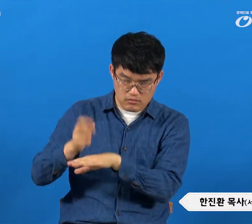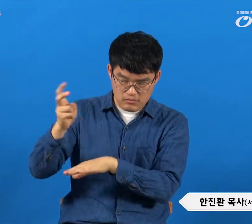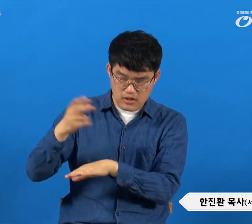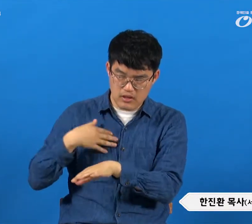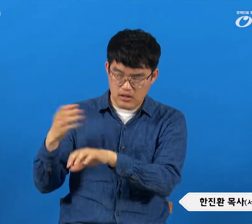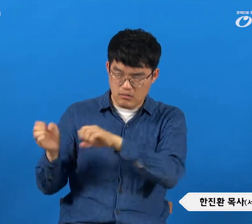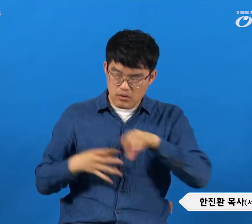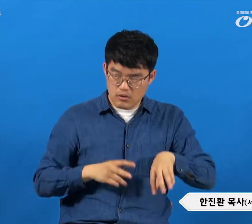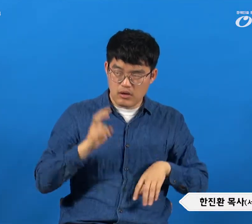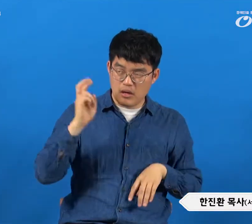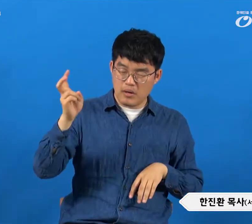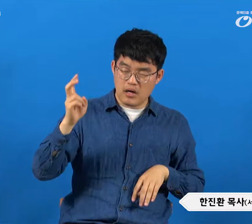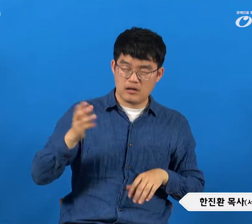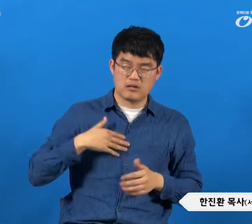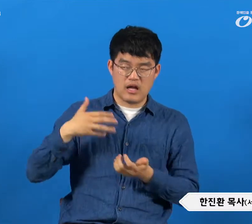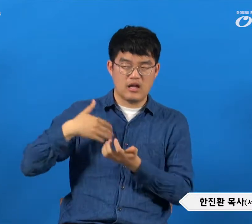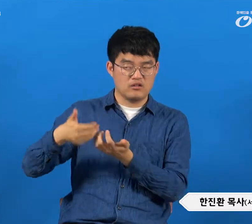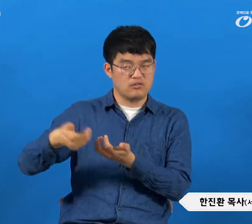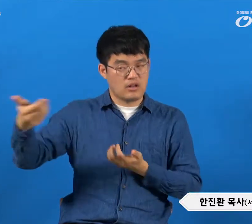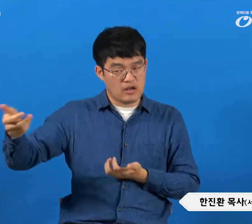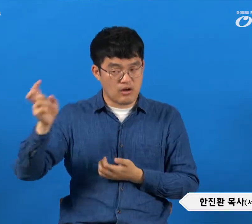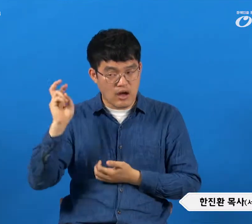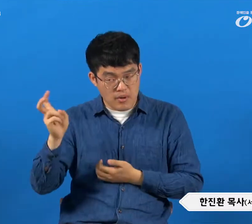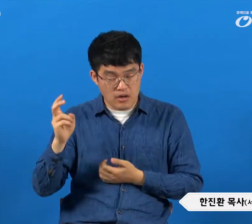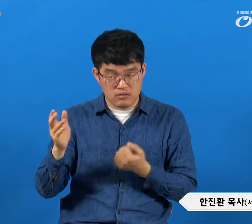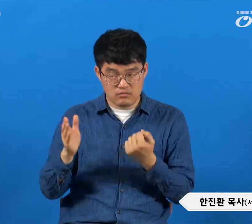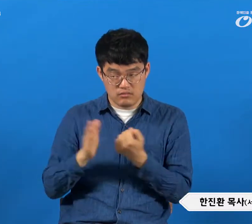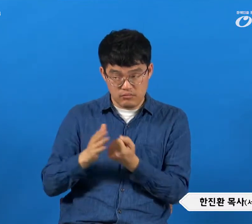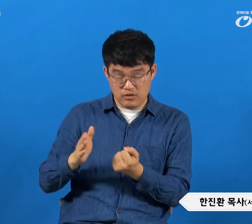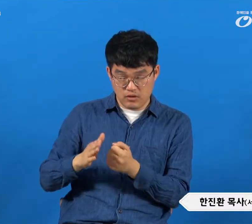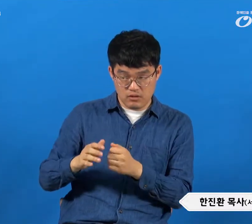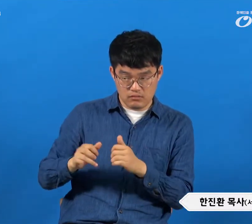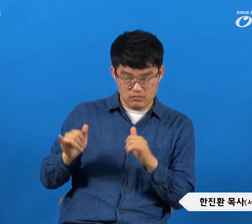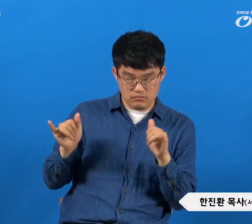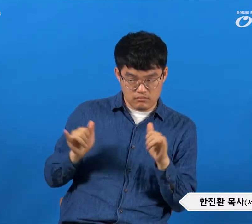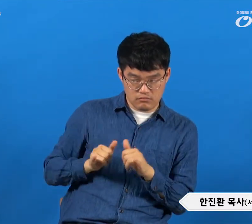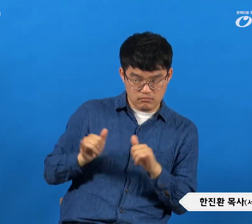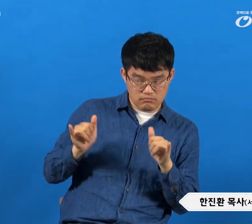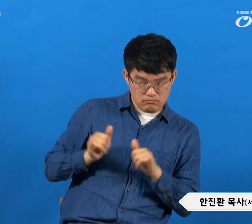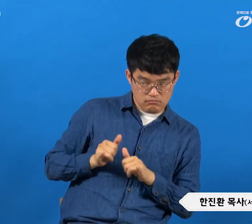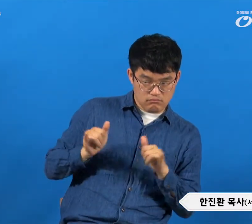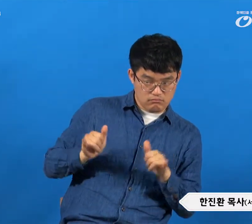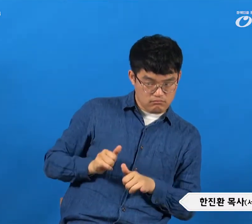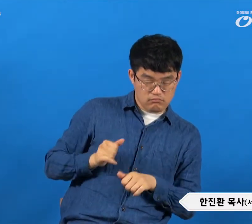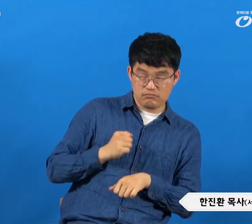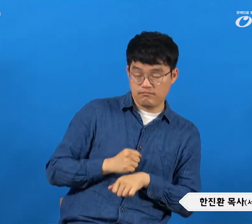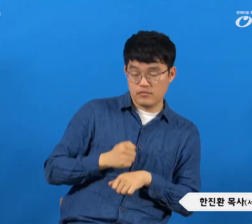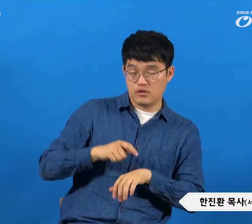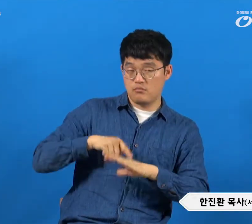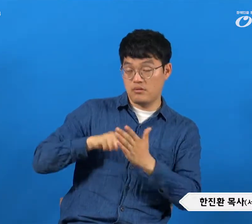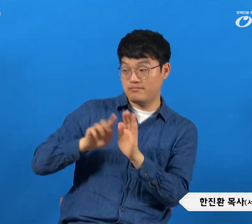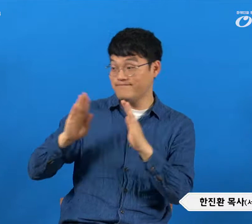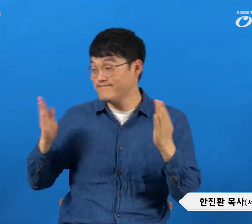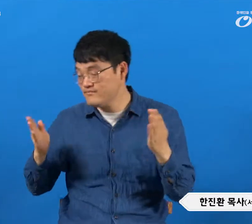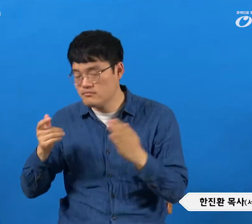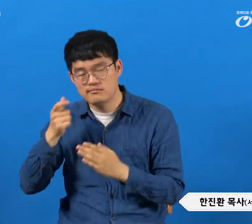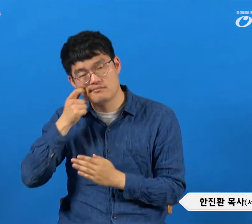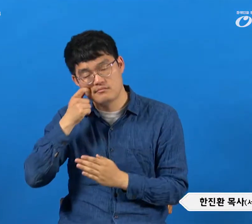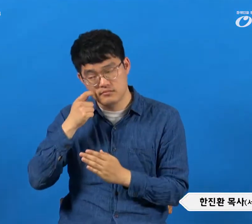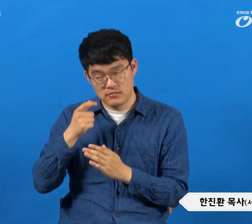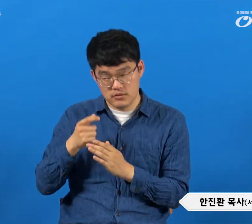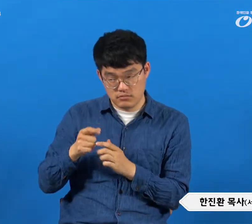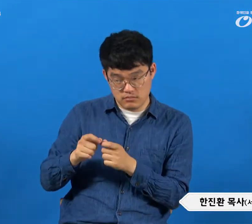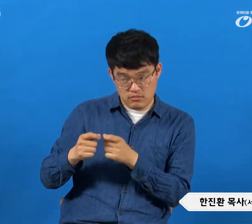나를 버릴 거야, 결국은 나를 떠날 거야, 그런 생각이 있으니까 이상하게 사람들에게 마음문이 열리지